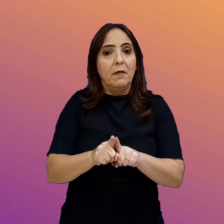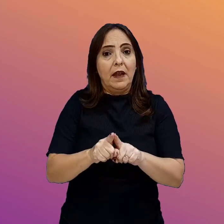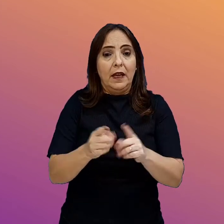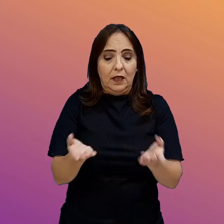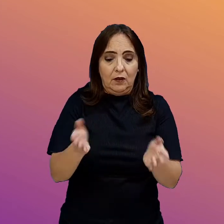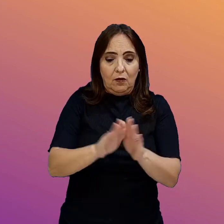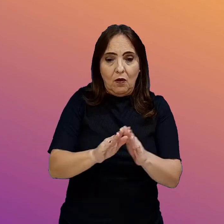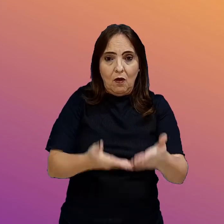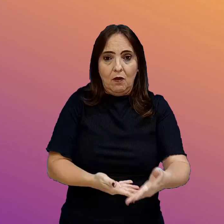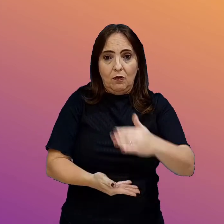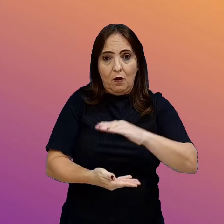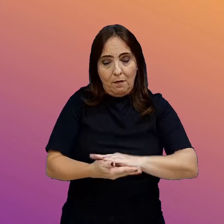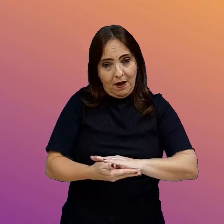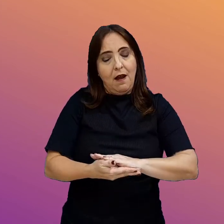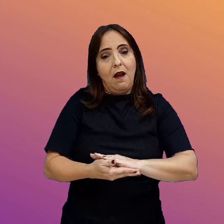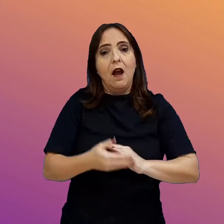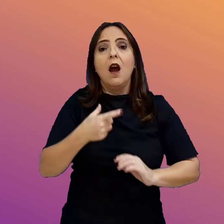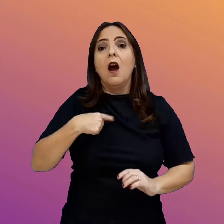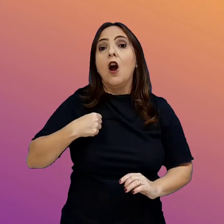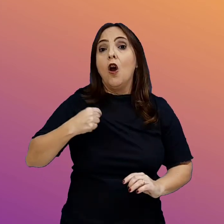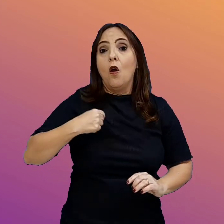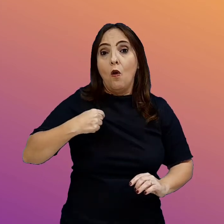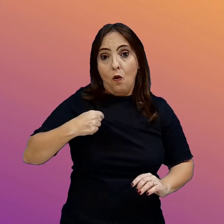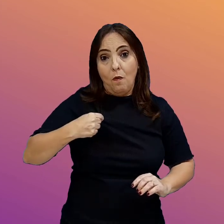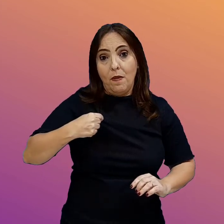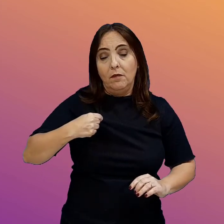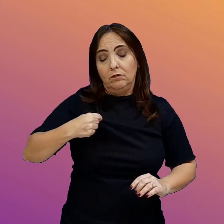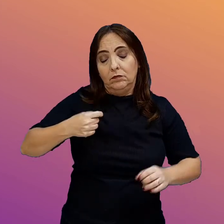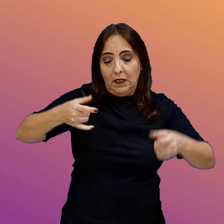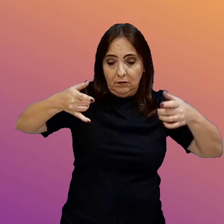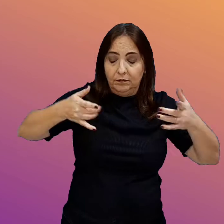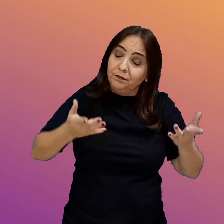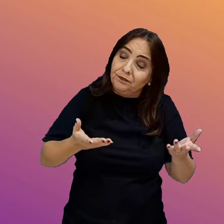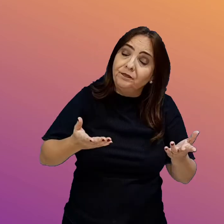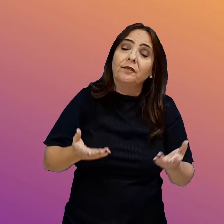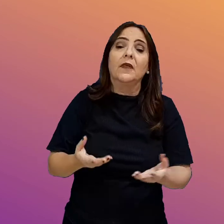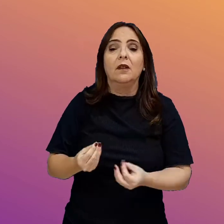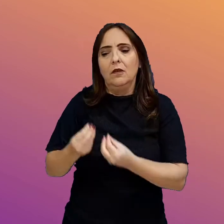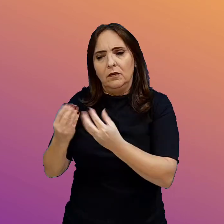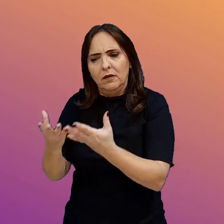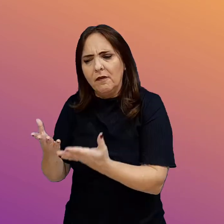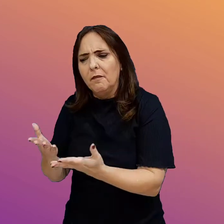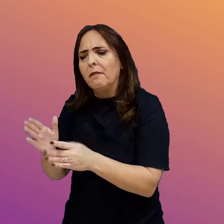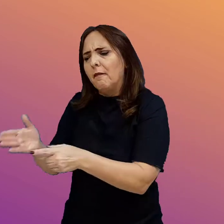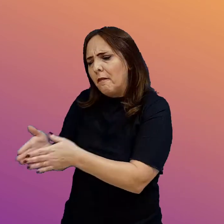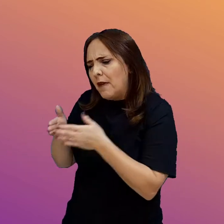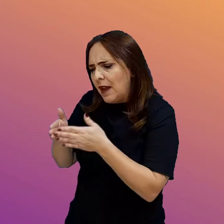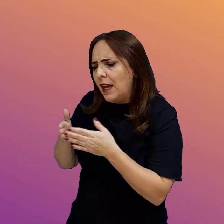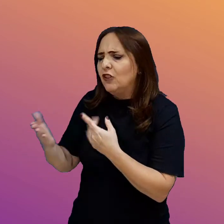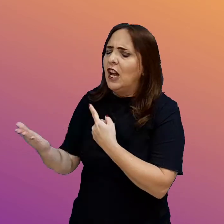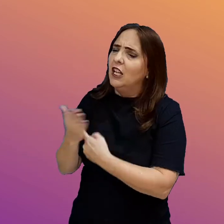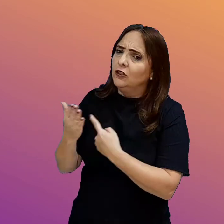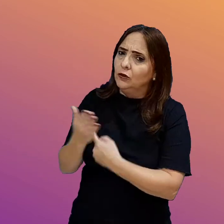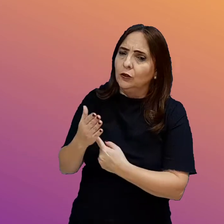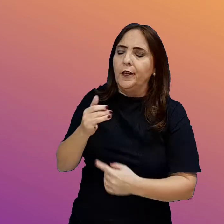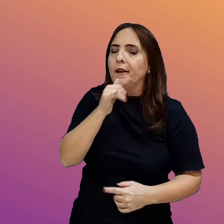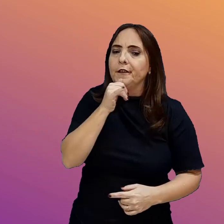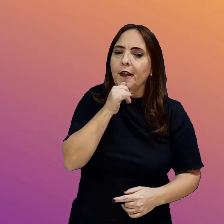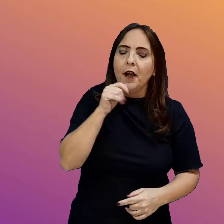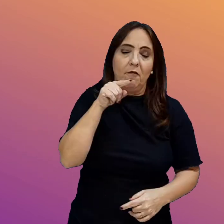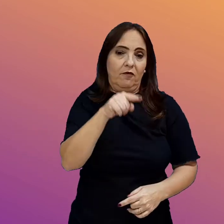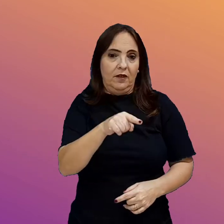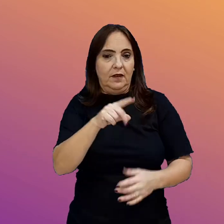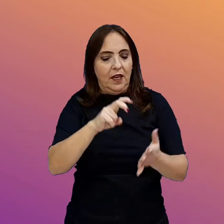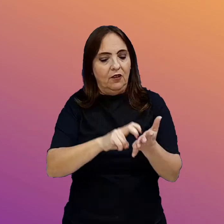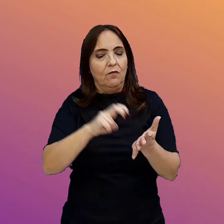enfim. Você dando tarefas às crianças e dizendo para elas, olha, você, na parte da manhã,